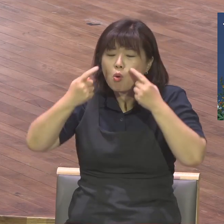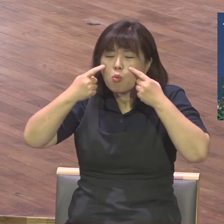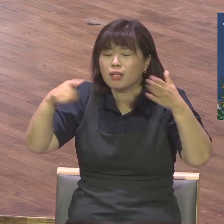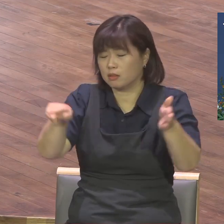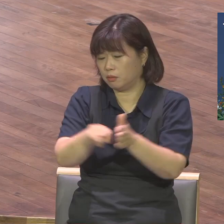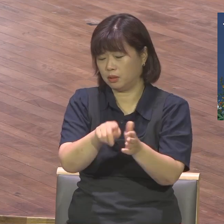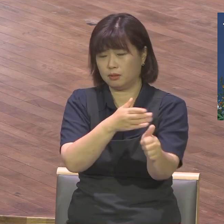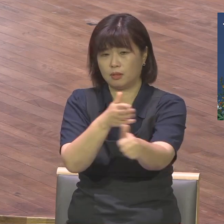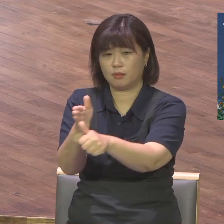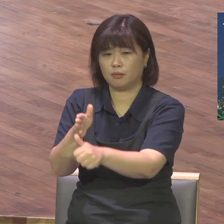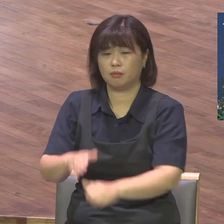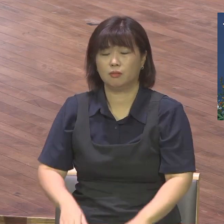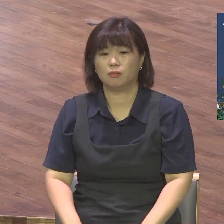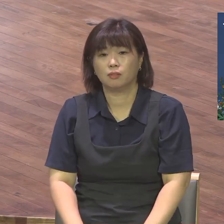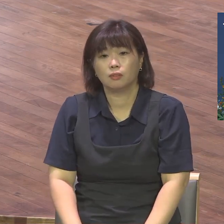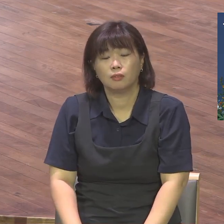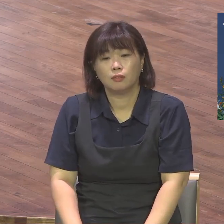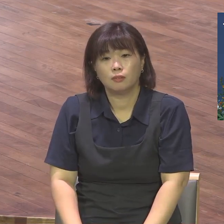사탄은요